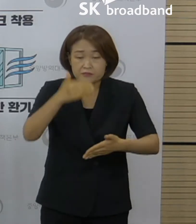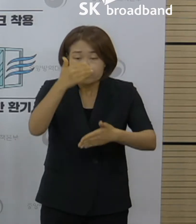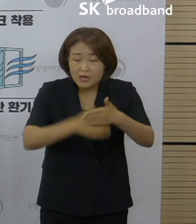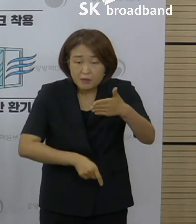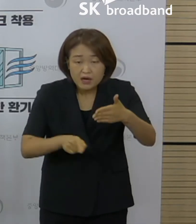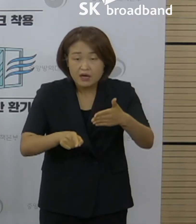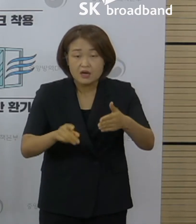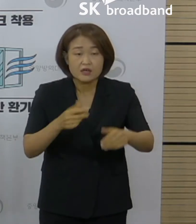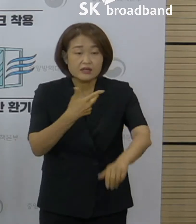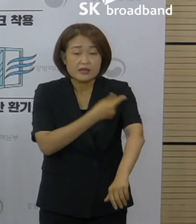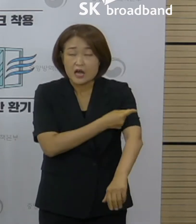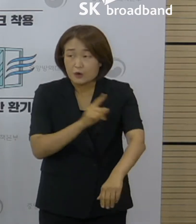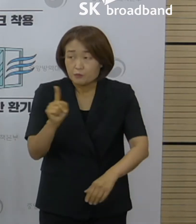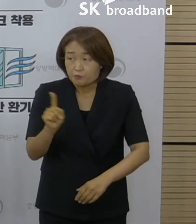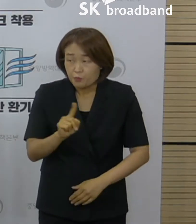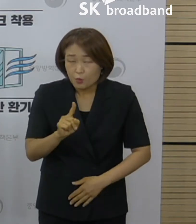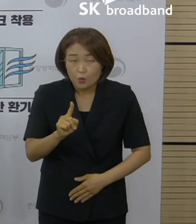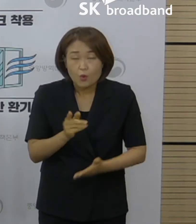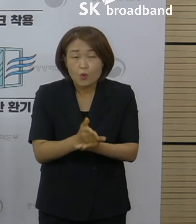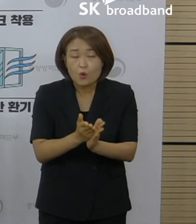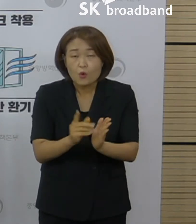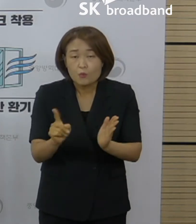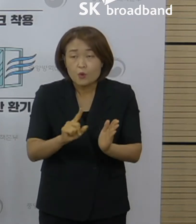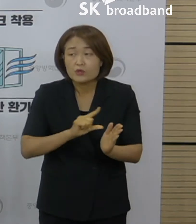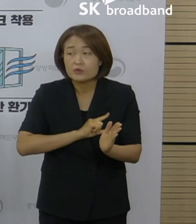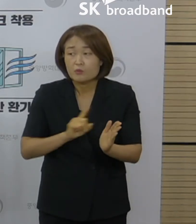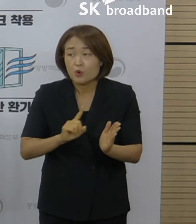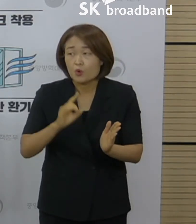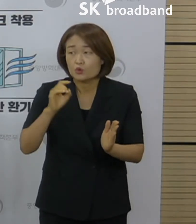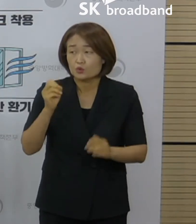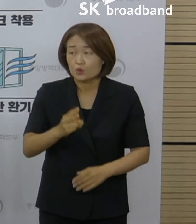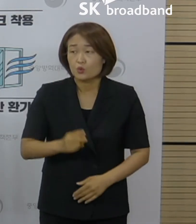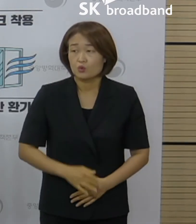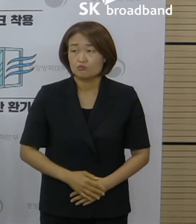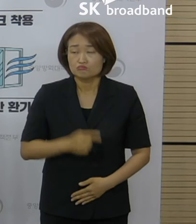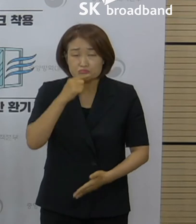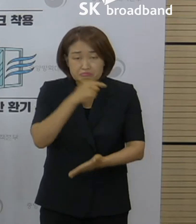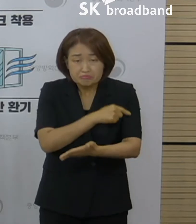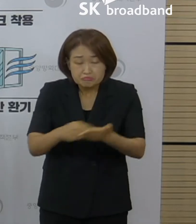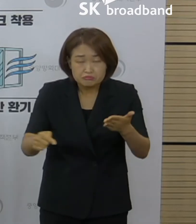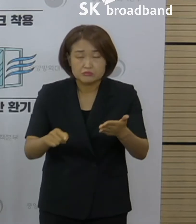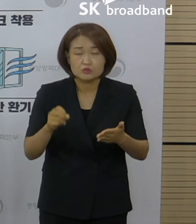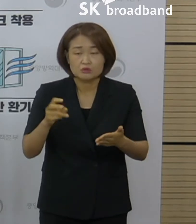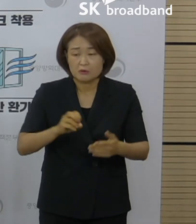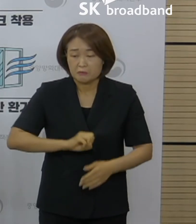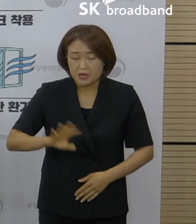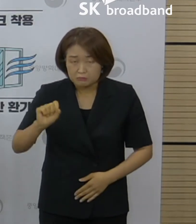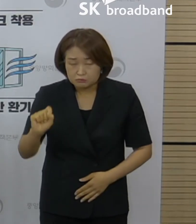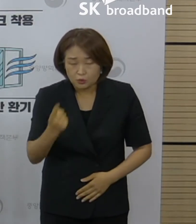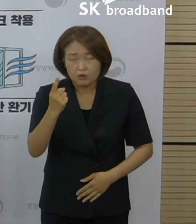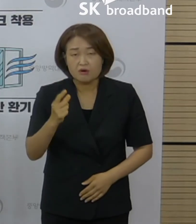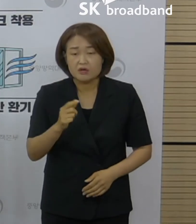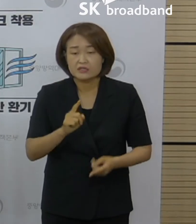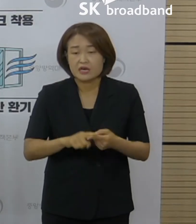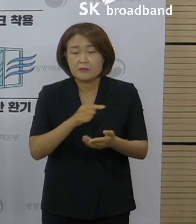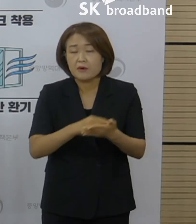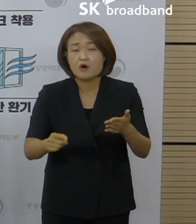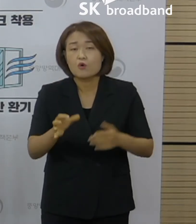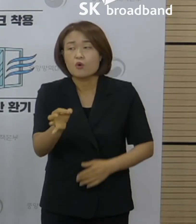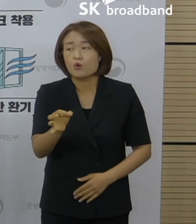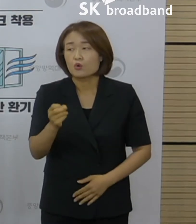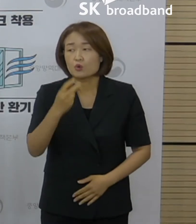폐기 사유 질병청에서 권고한 백신 관리 방안 폐기로 인해서 발생한 또 손실 금액 관리